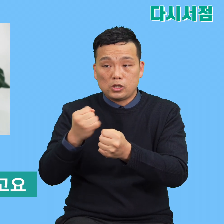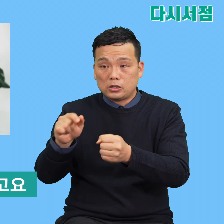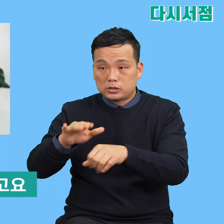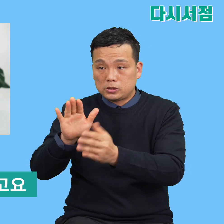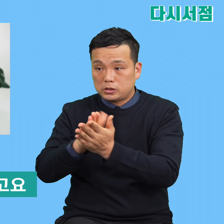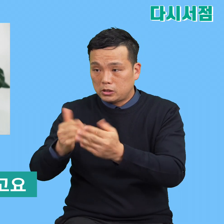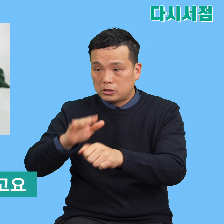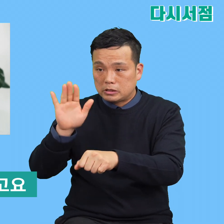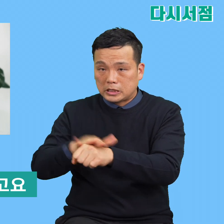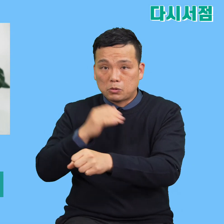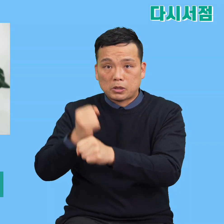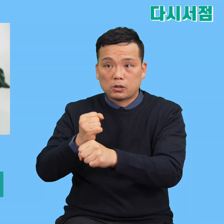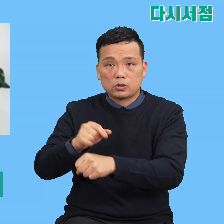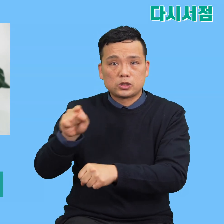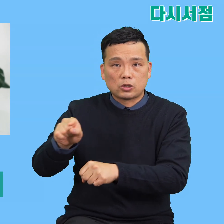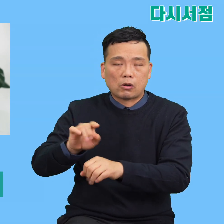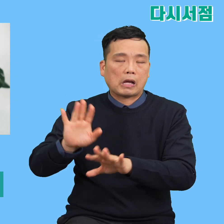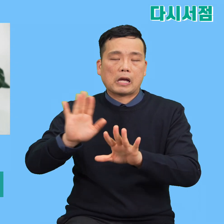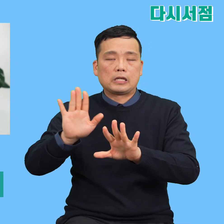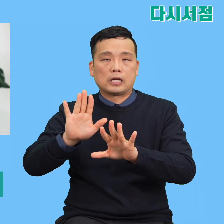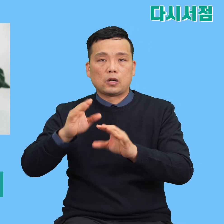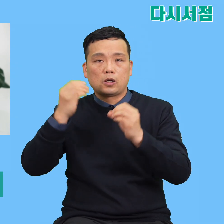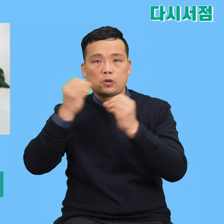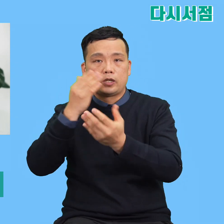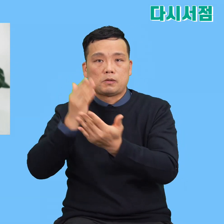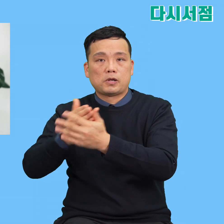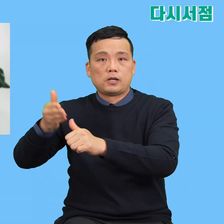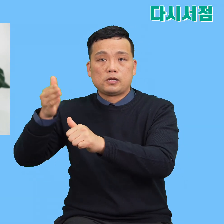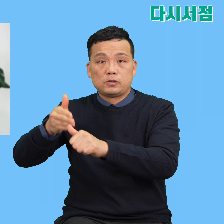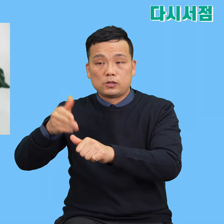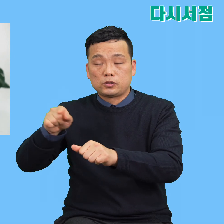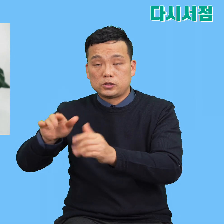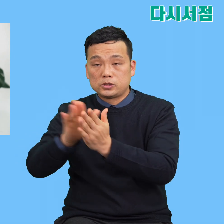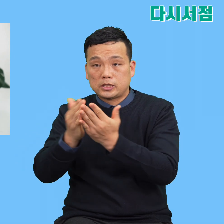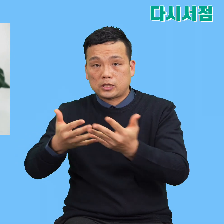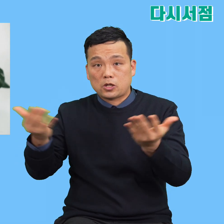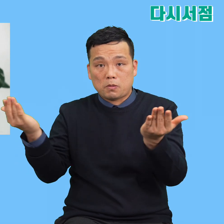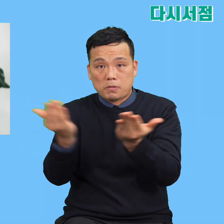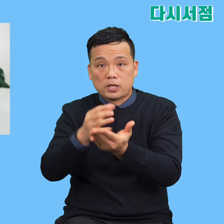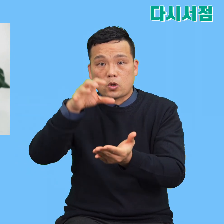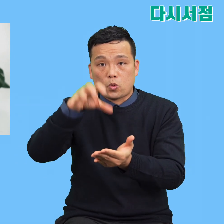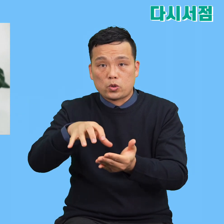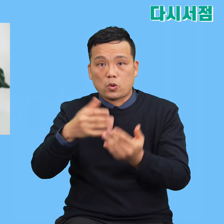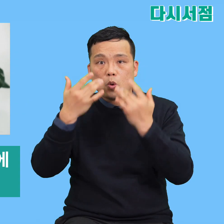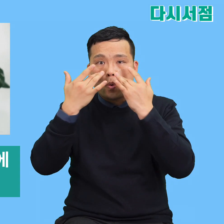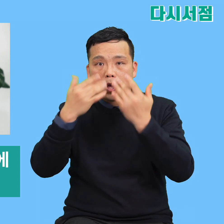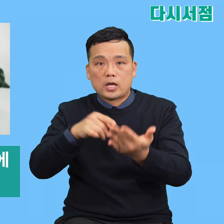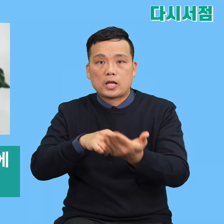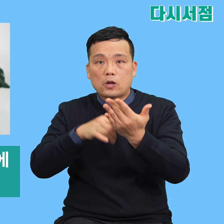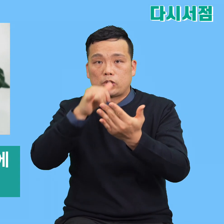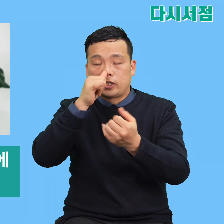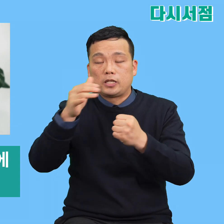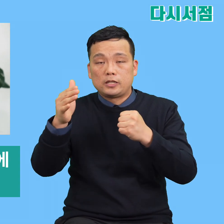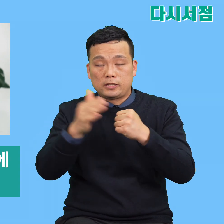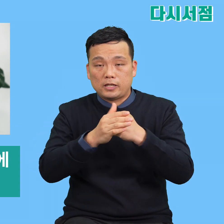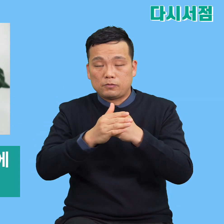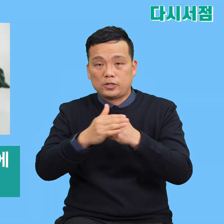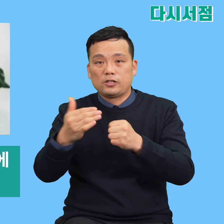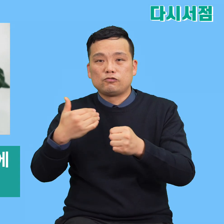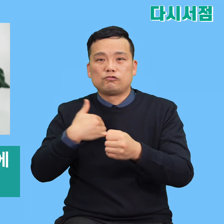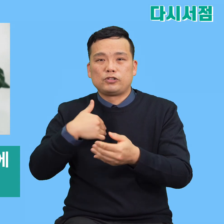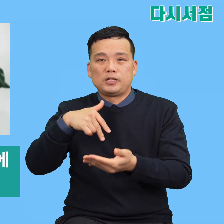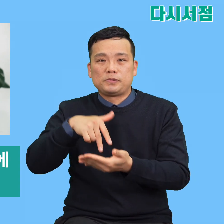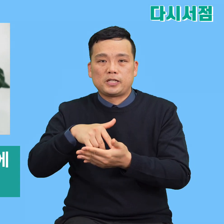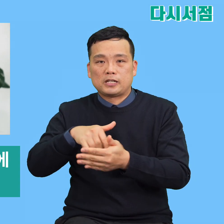책은 아니고요. 그 책에 맞지 않는 서점이 세상 어디에도 없는 것도 아니고요. 그냥 그 타이밍과 그 당시에